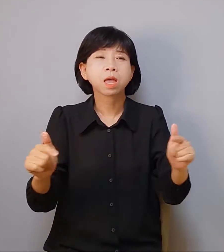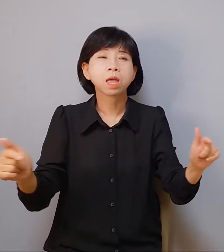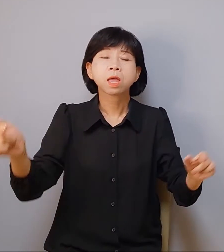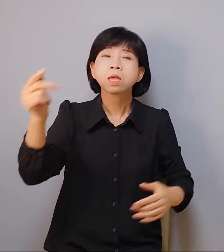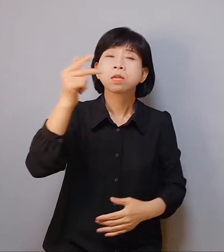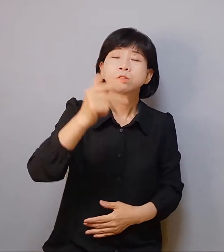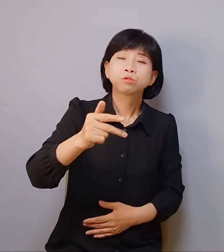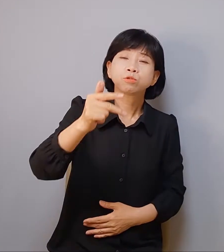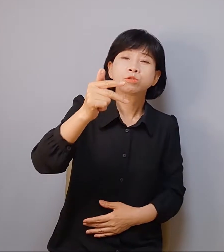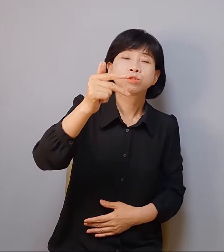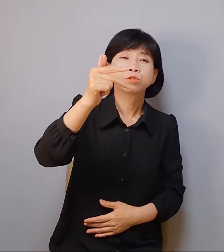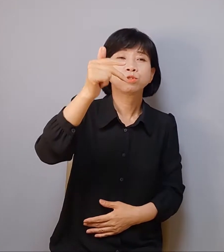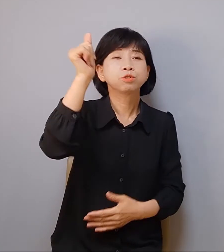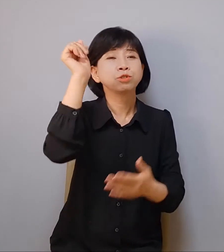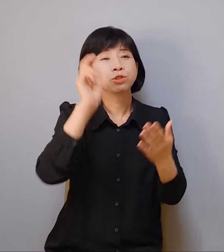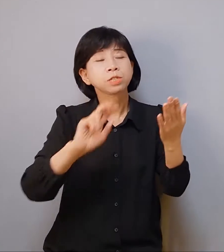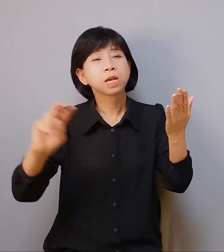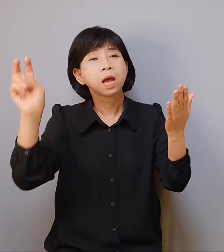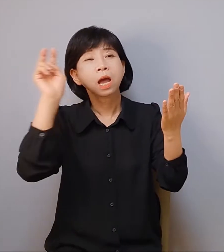만유의 주